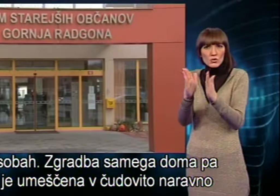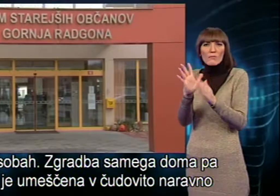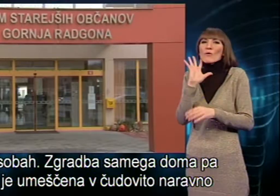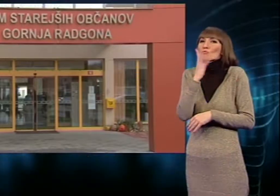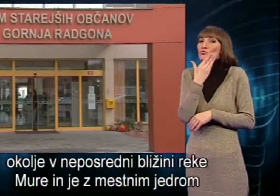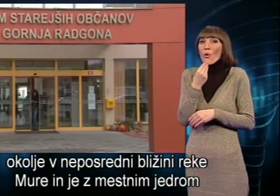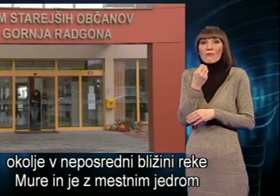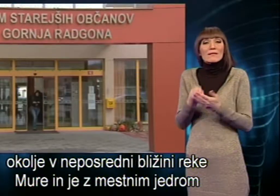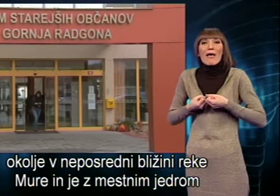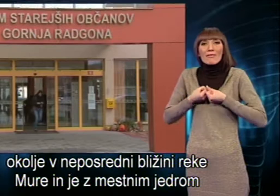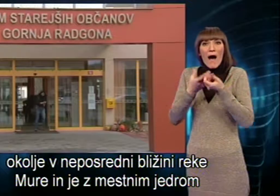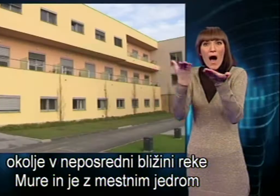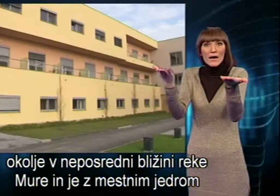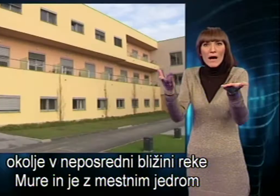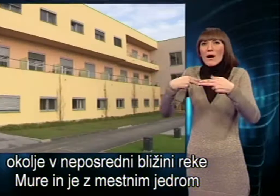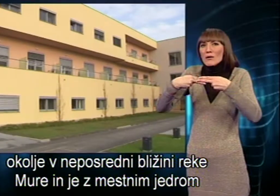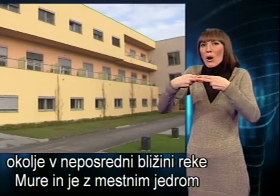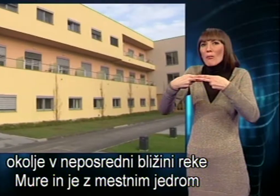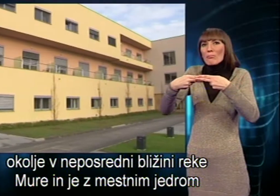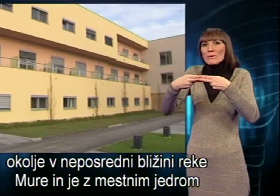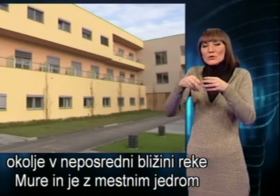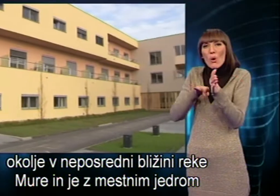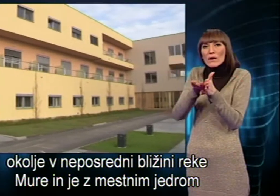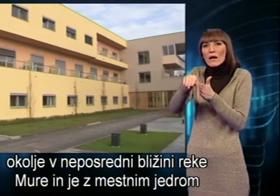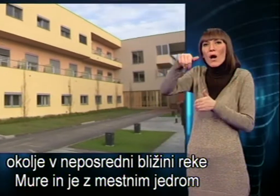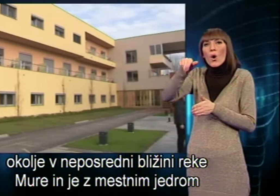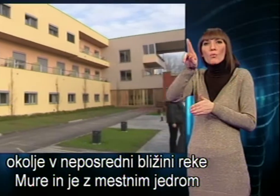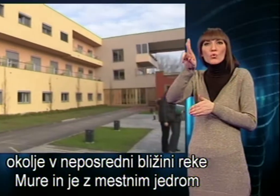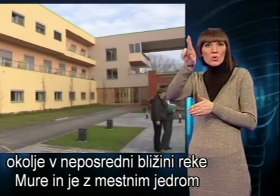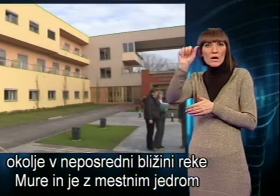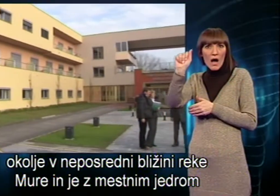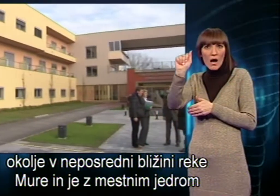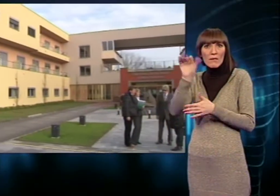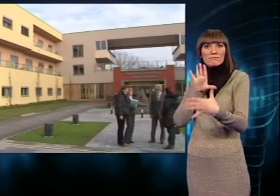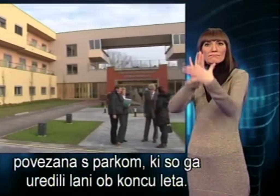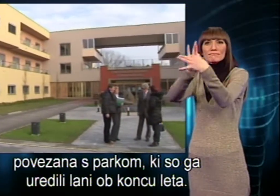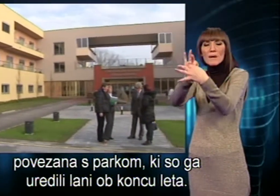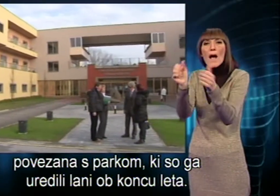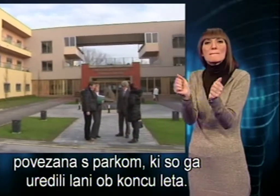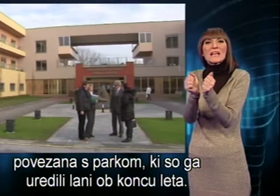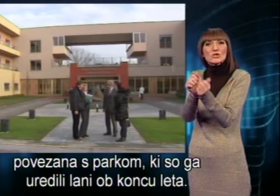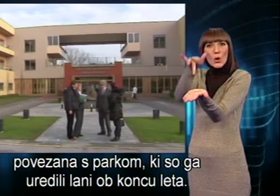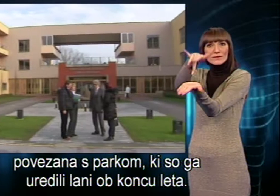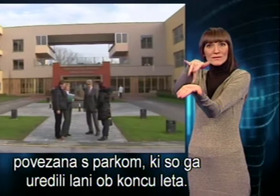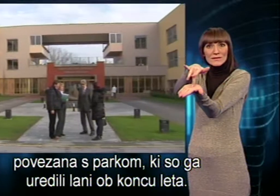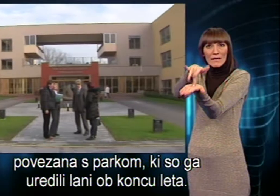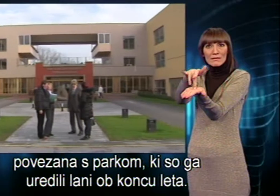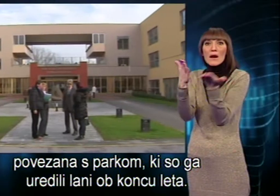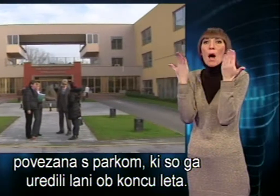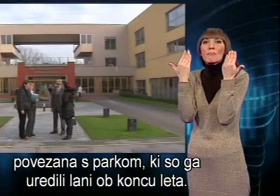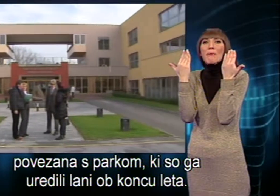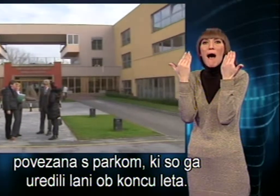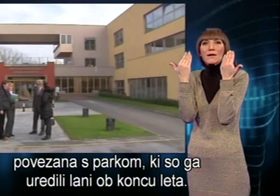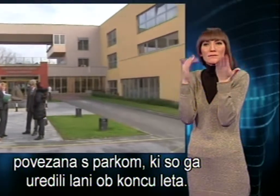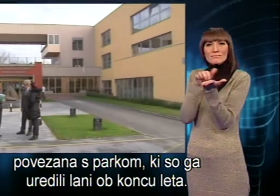čudovito naravno okolje v neposredni bližini reke Mure in je z mestnim jedrom povezana s parkom, ki